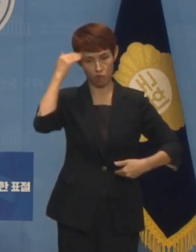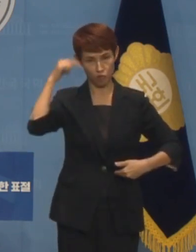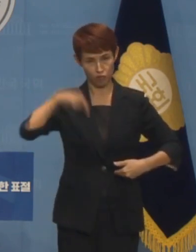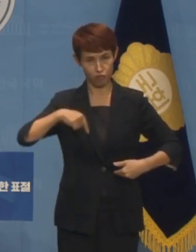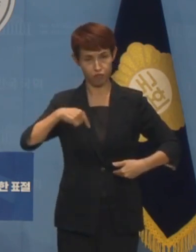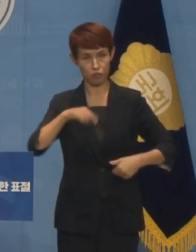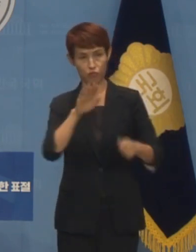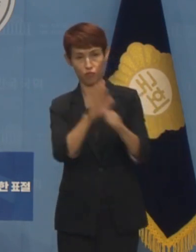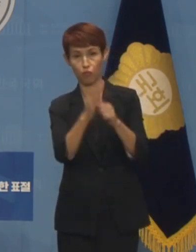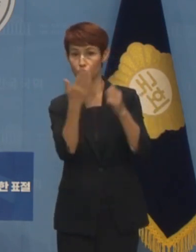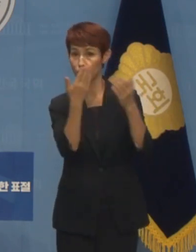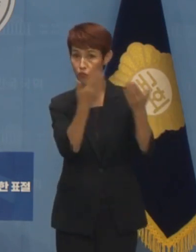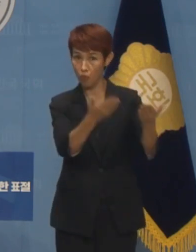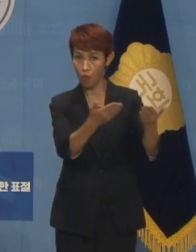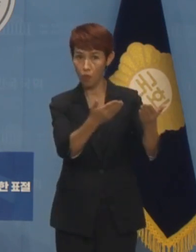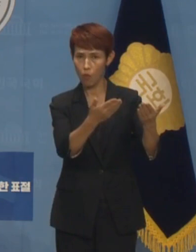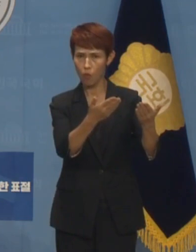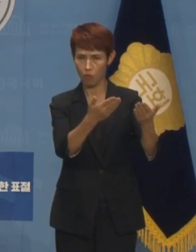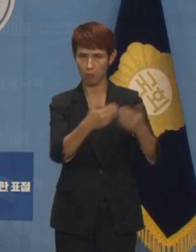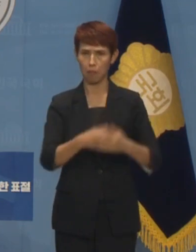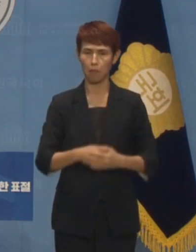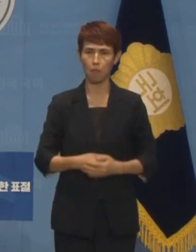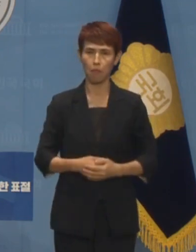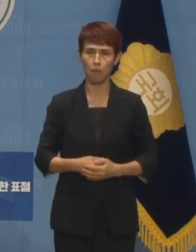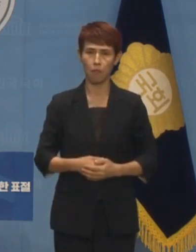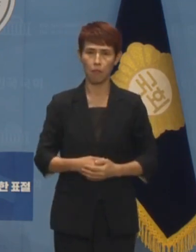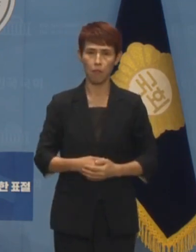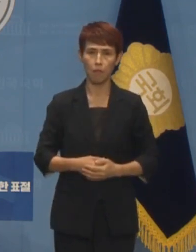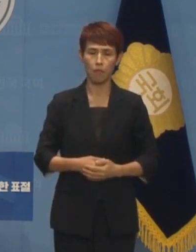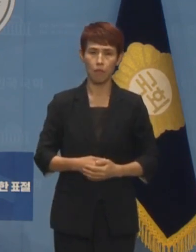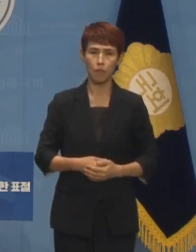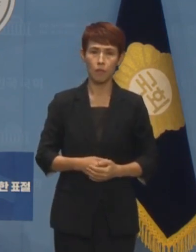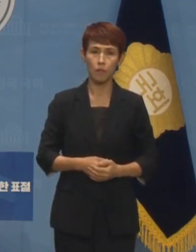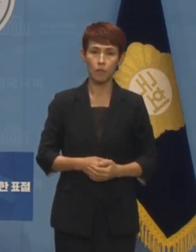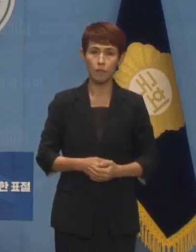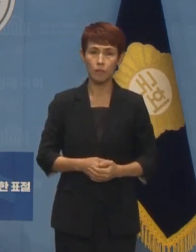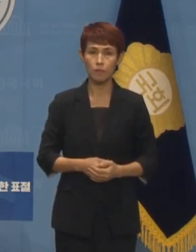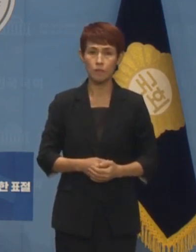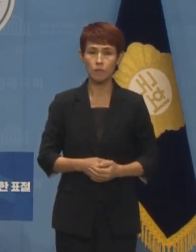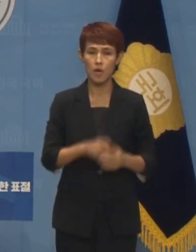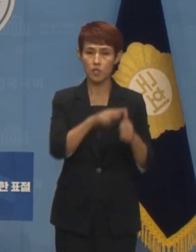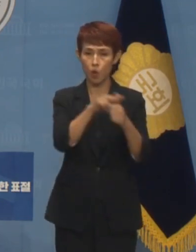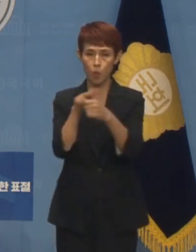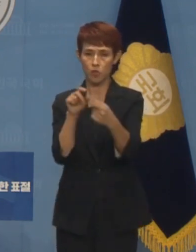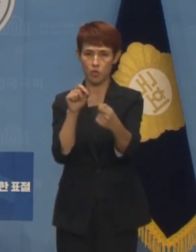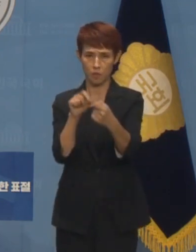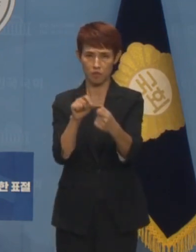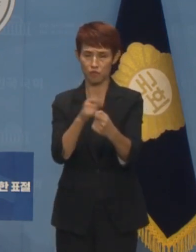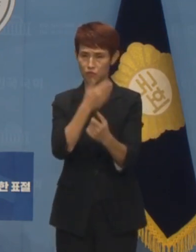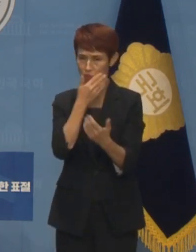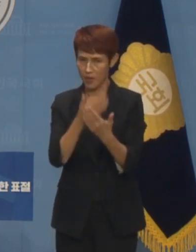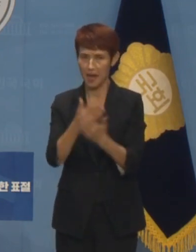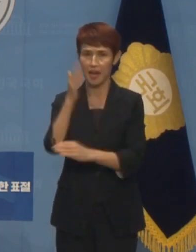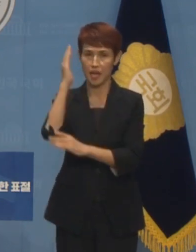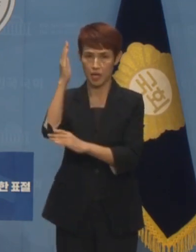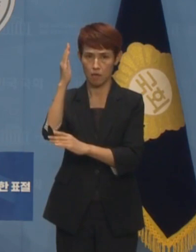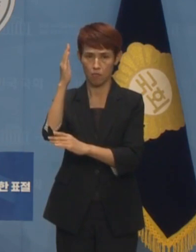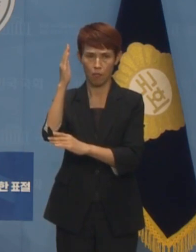이를 지원할 것이라고 합니다. 그리고 역시 정보 접근성 확보를